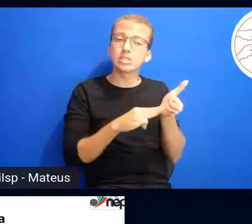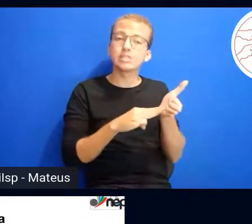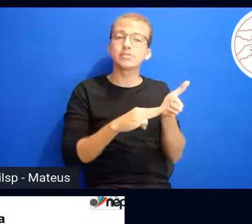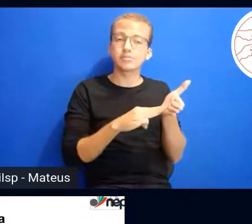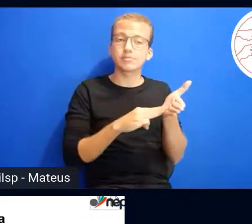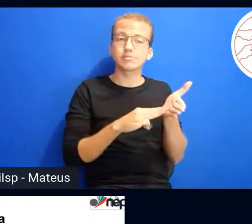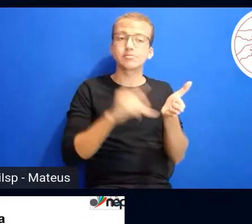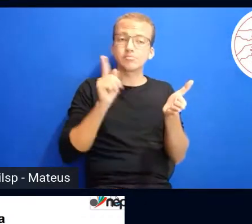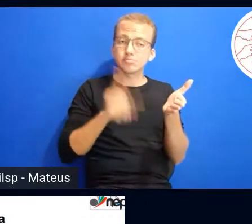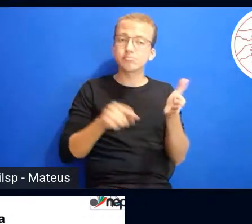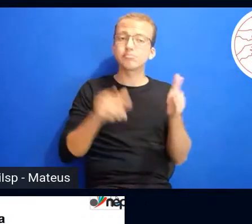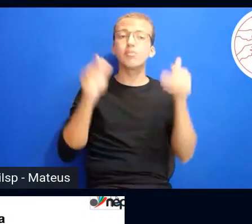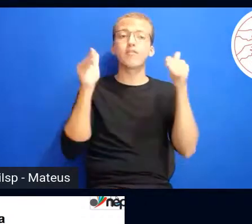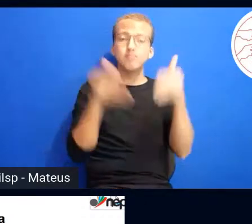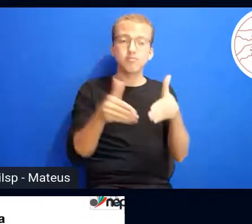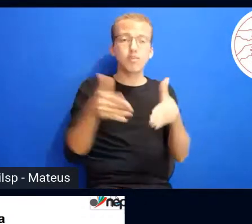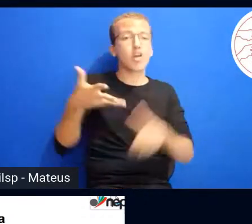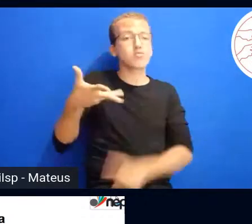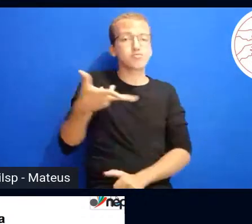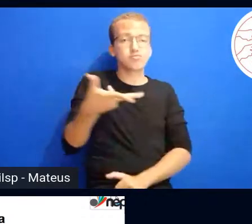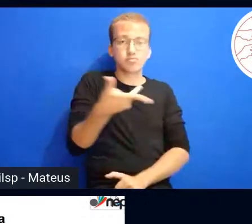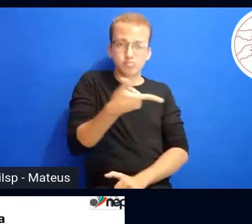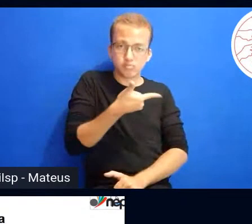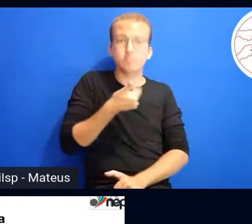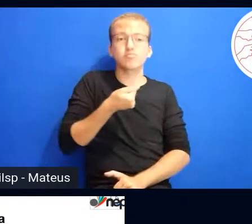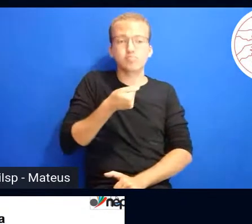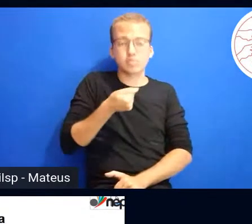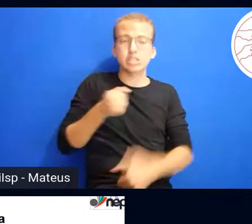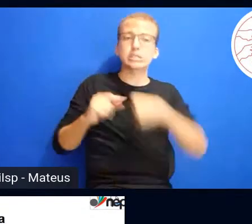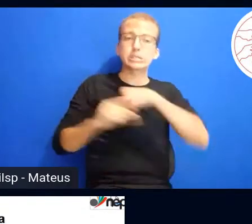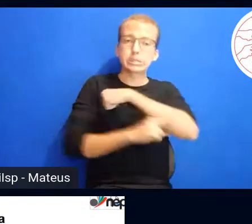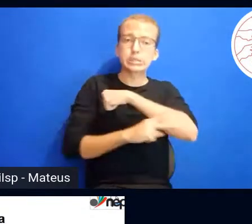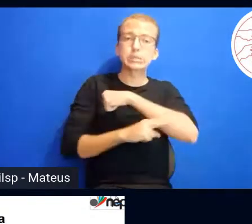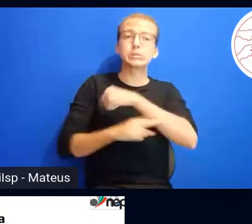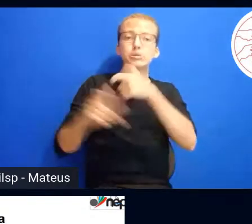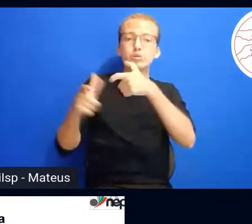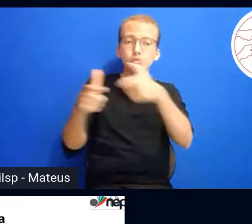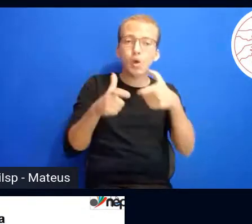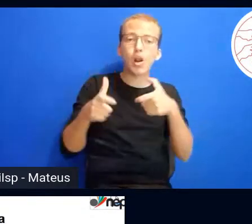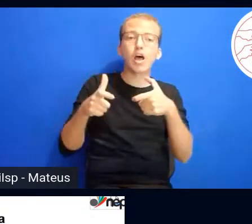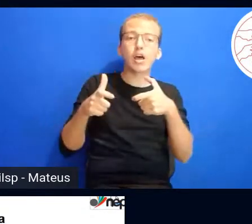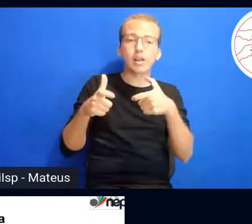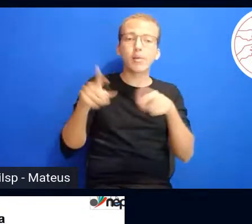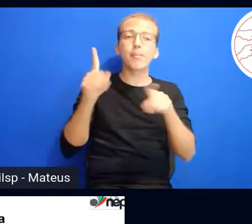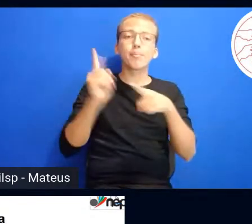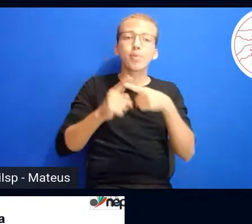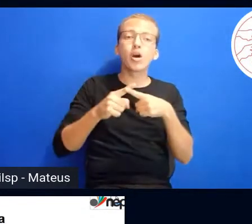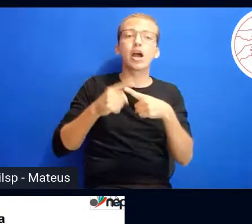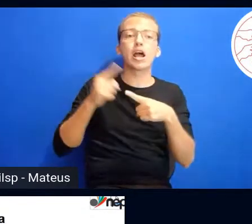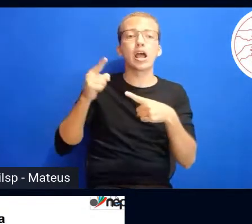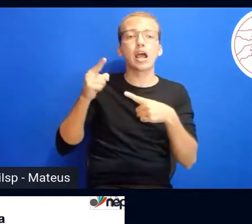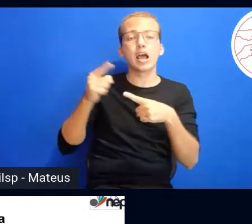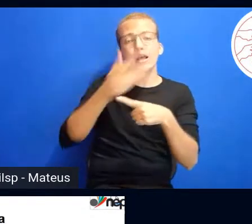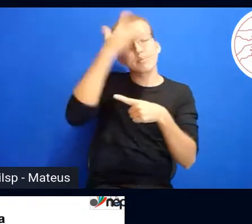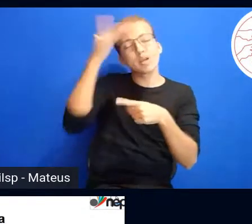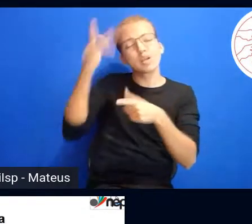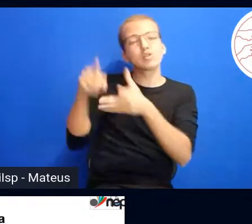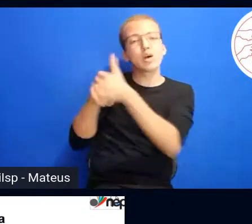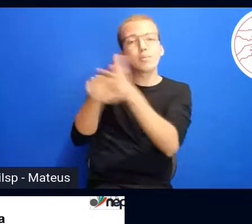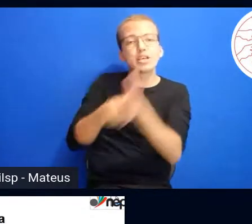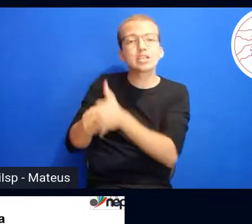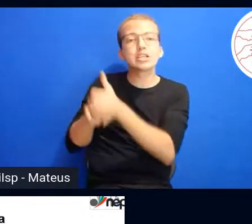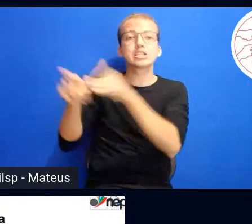qualitativa etnográfica. etnográfica, porque tanto os sujeitos pesquisados, né, quanto a situação, ela foi